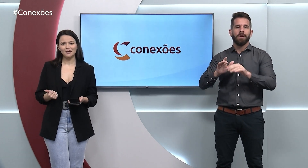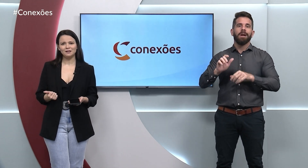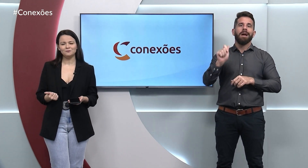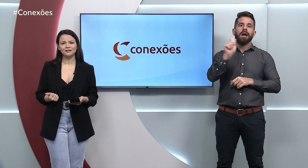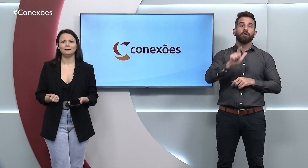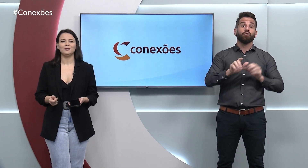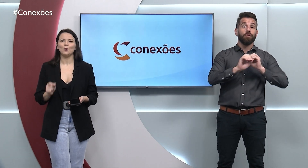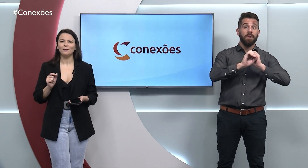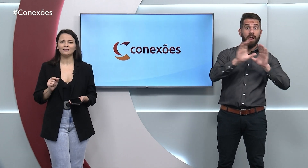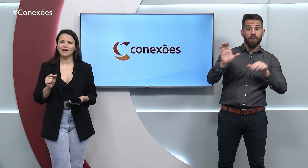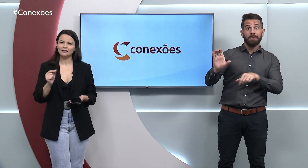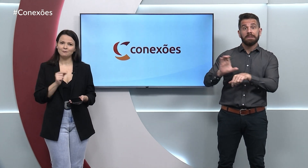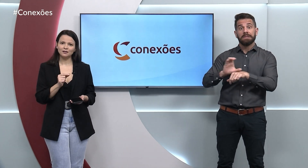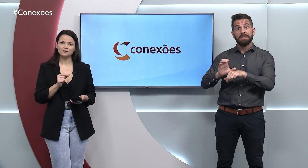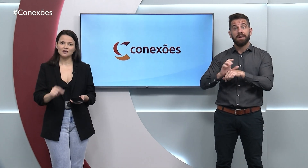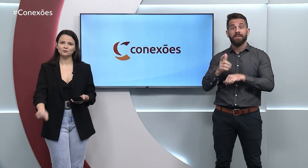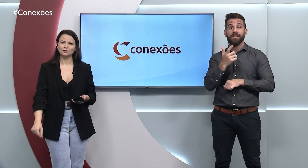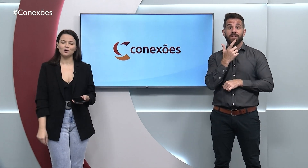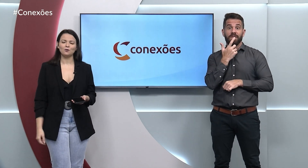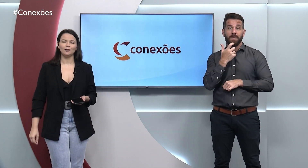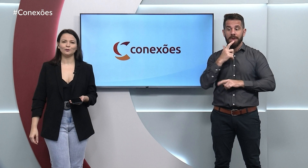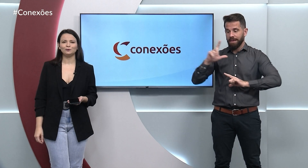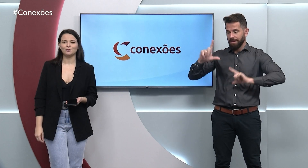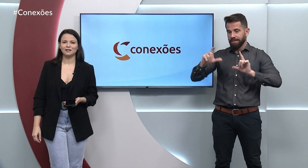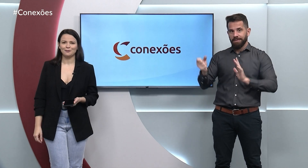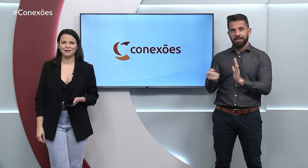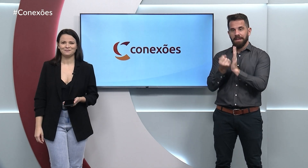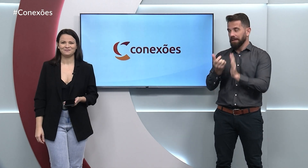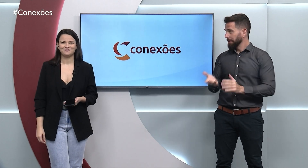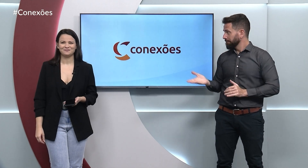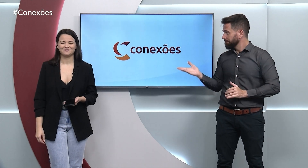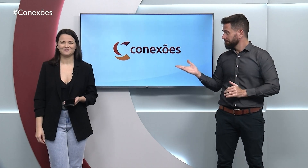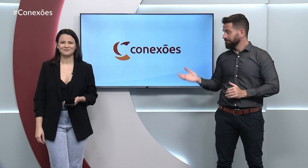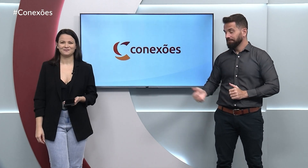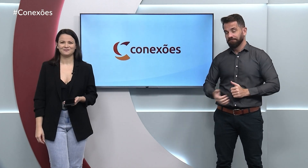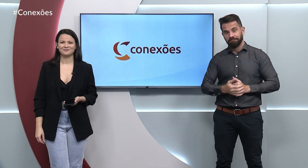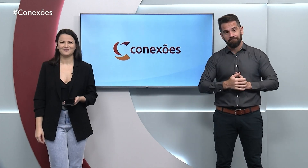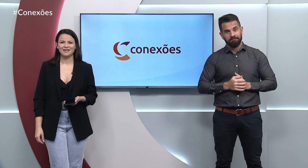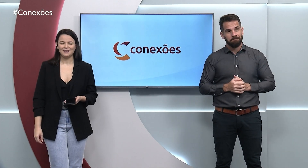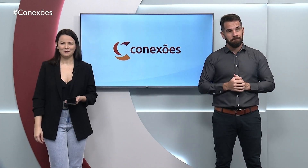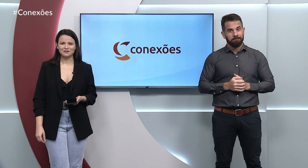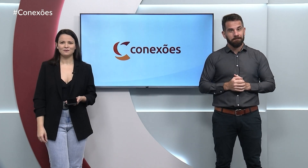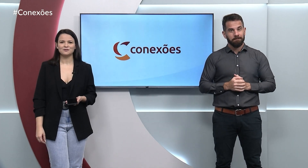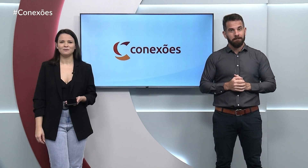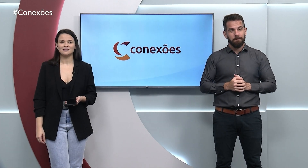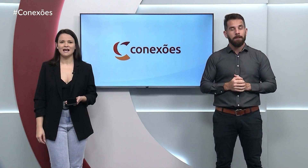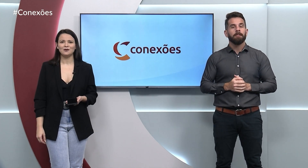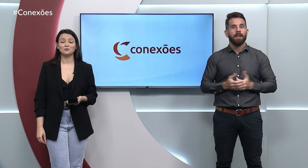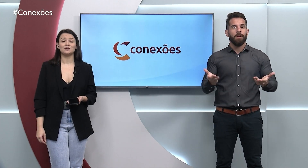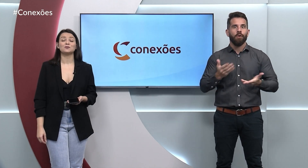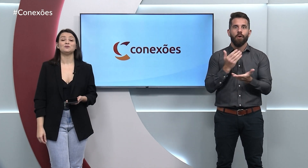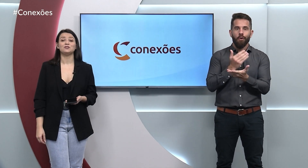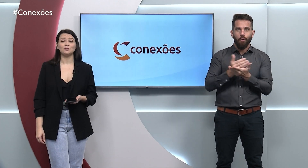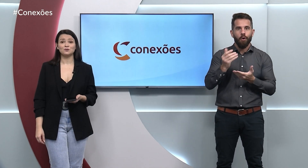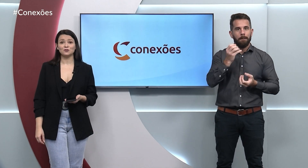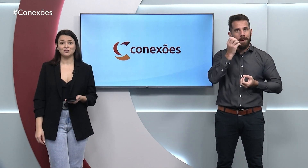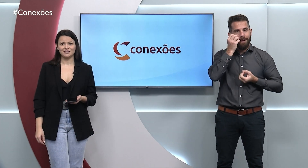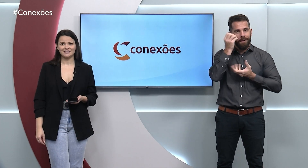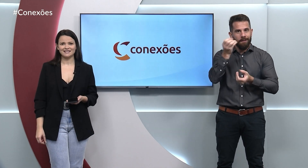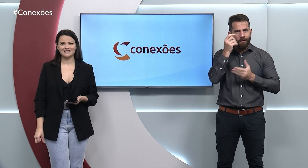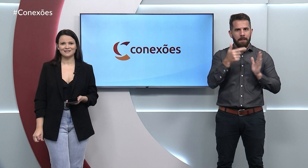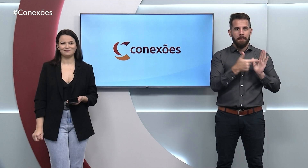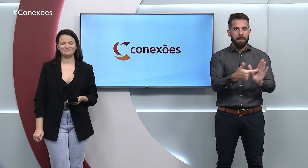e vermelho, e também com uma tela bem no centro, com a logo do programa. Bom, já vamos começar com o nosso giro